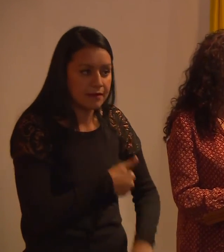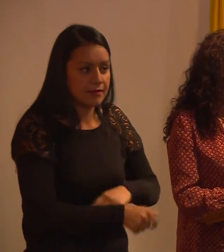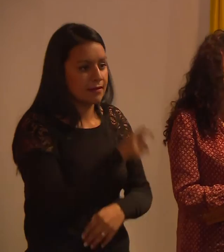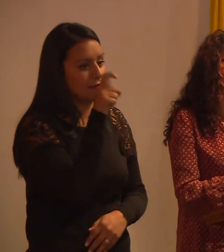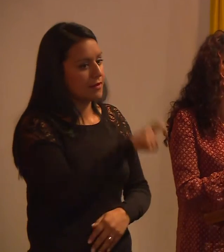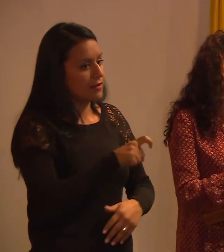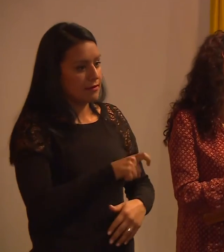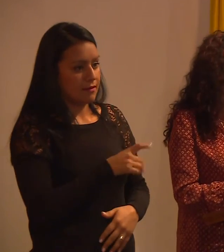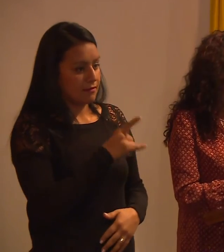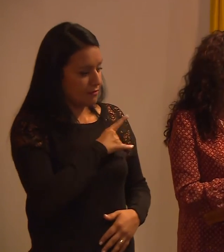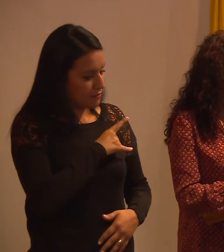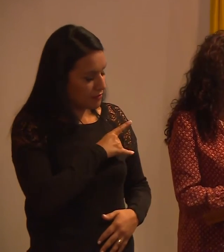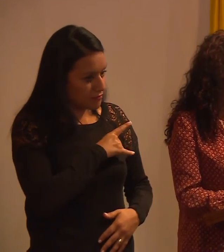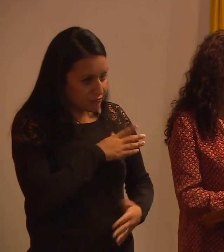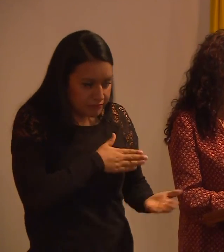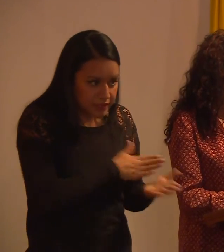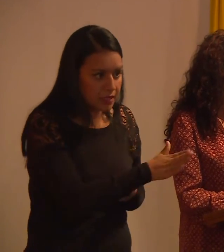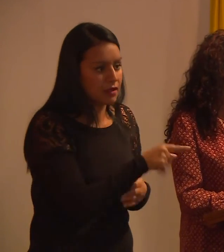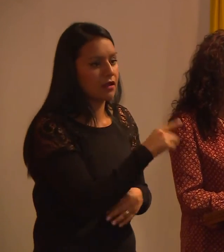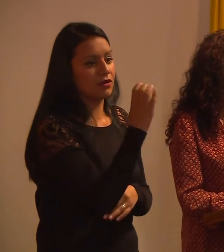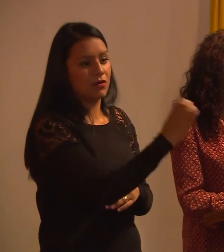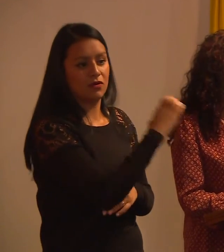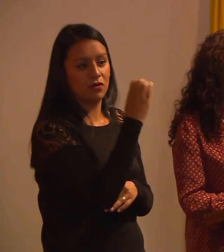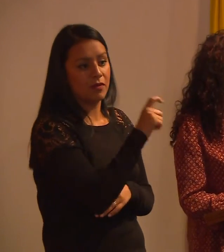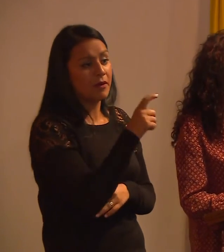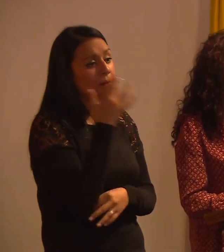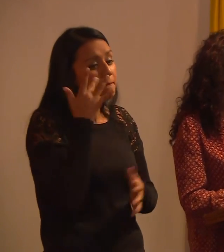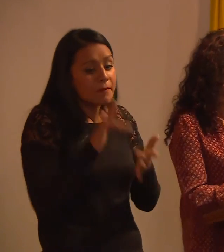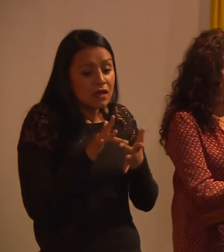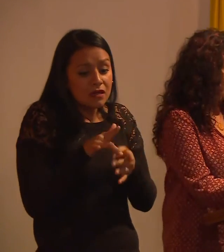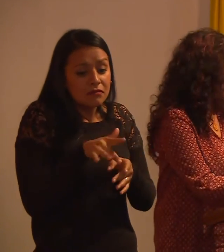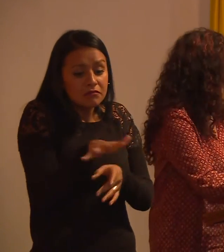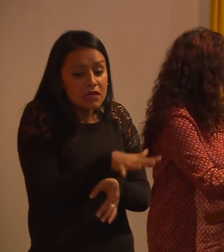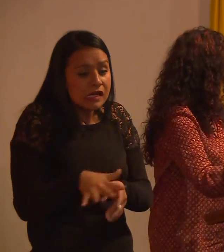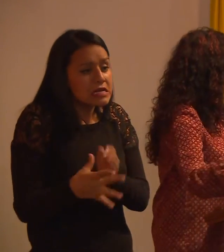país y la requiere sobre todo nuestros estudiantes de los sectores populares.